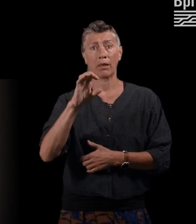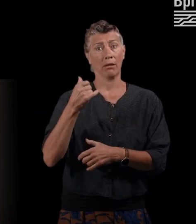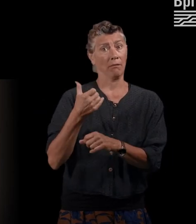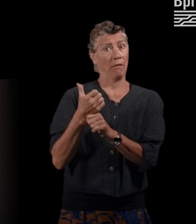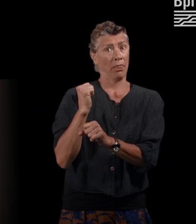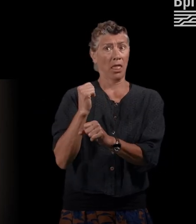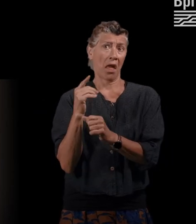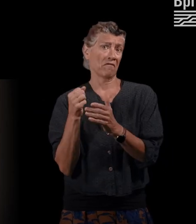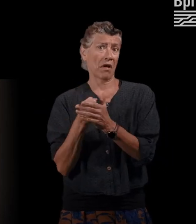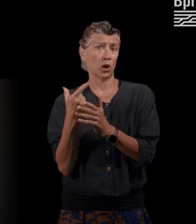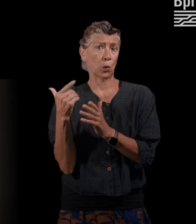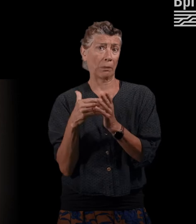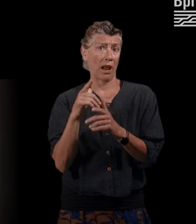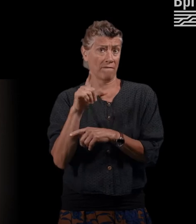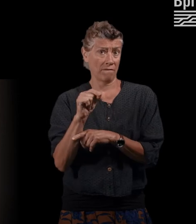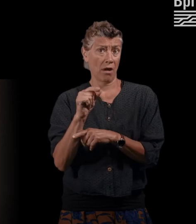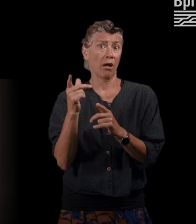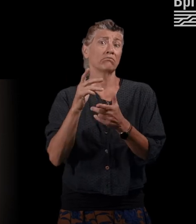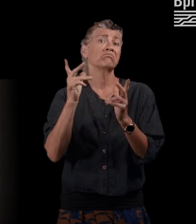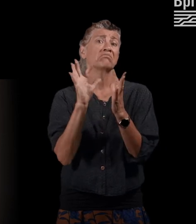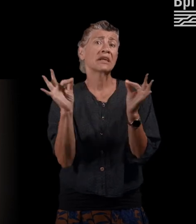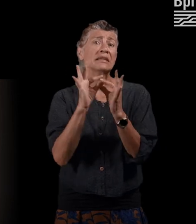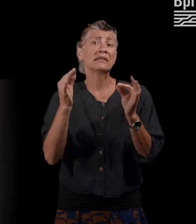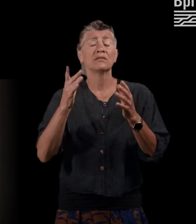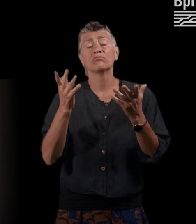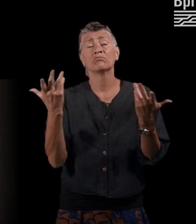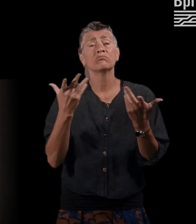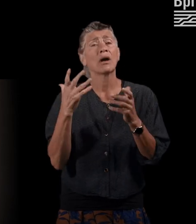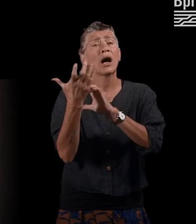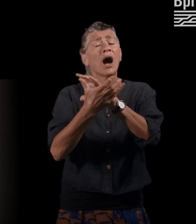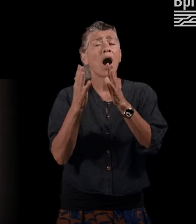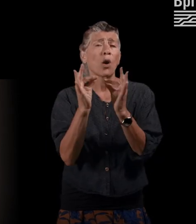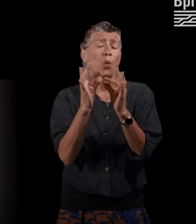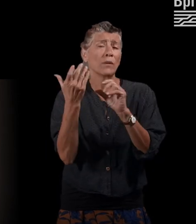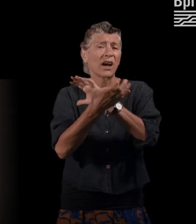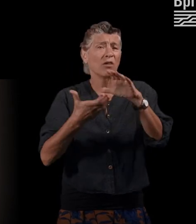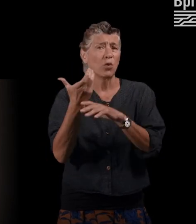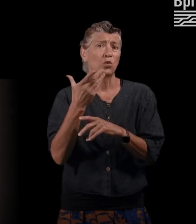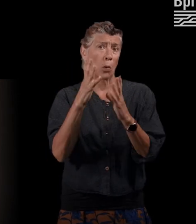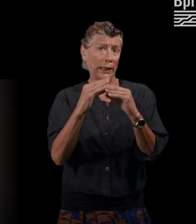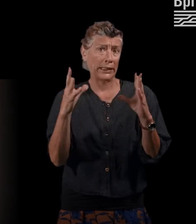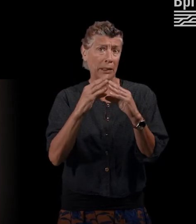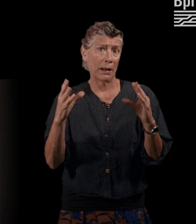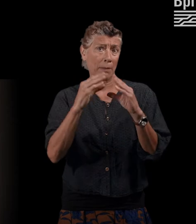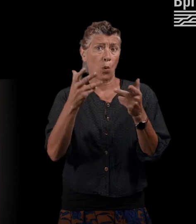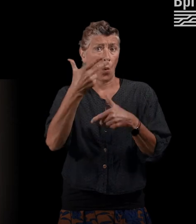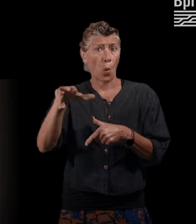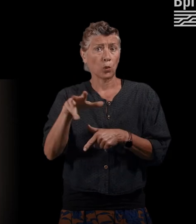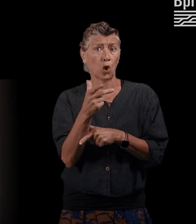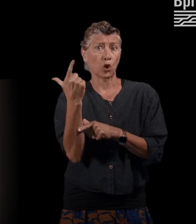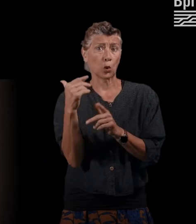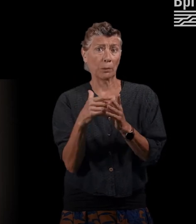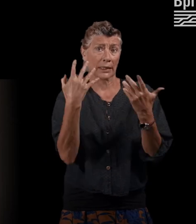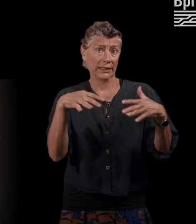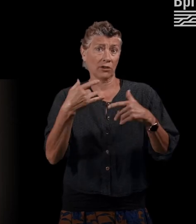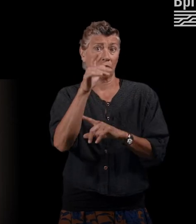l'année dernière, fin de l'année 2020, un récit qui raconte la révolution libanaise à l'automne 2019 à travers